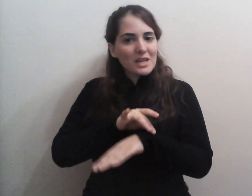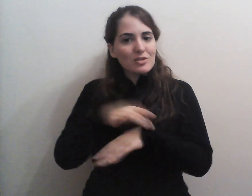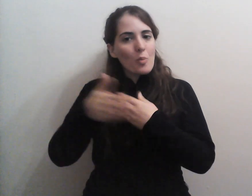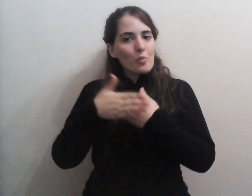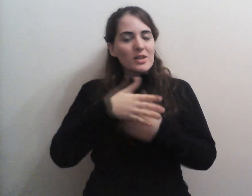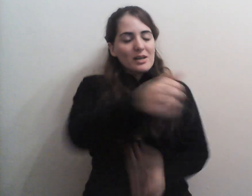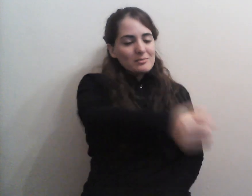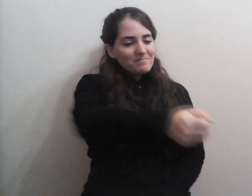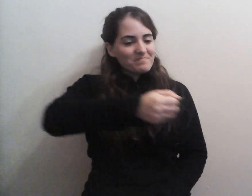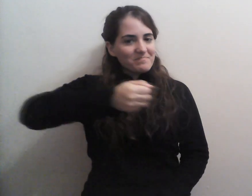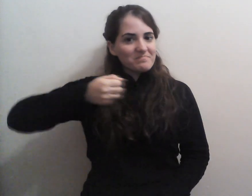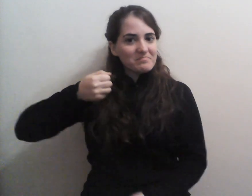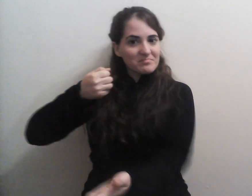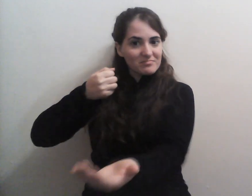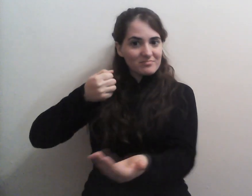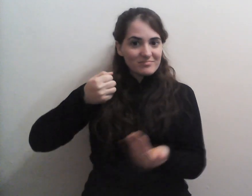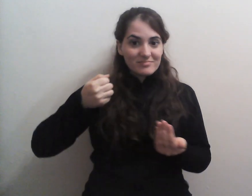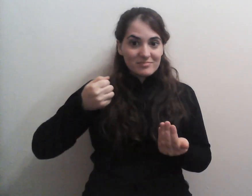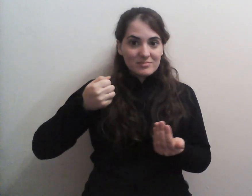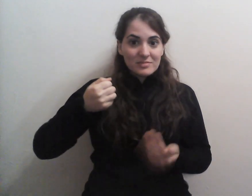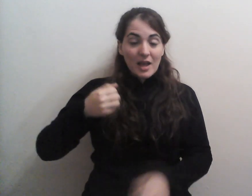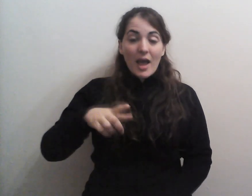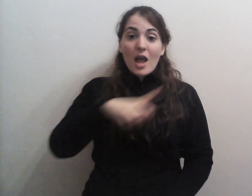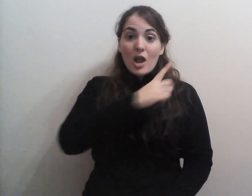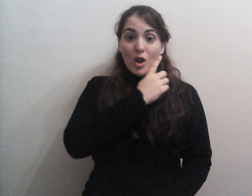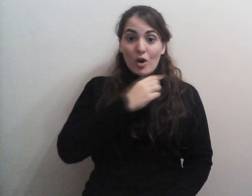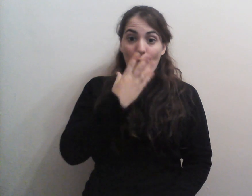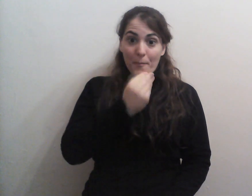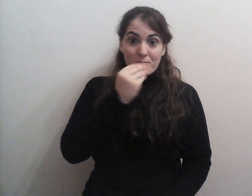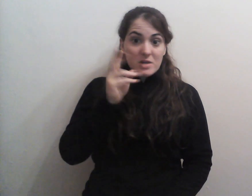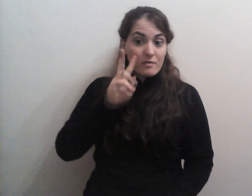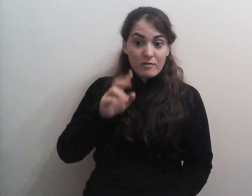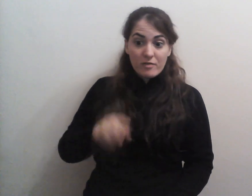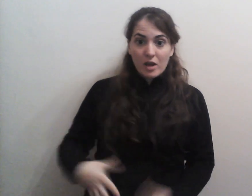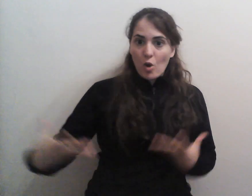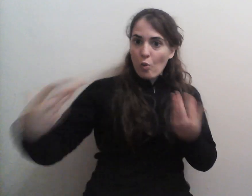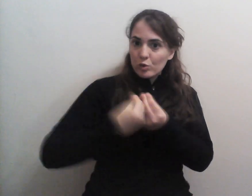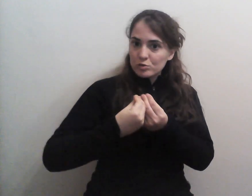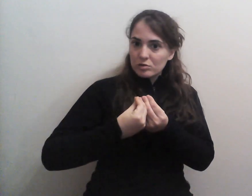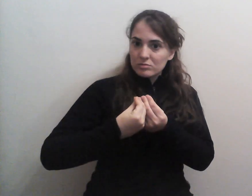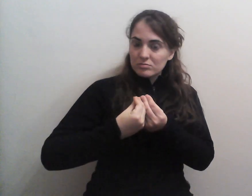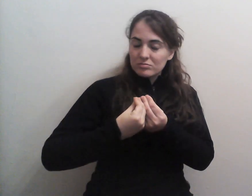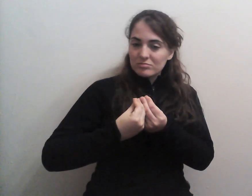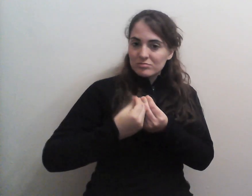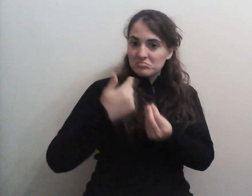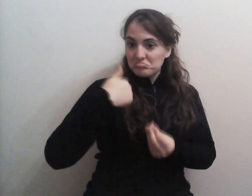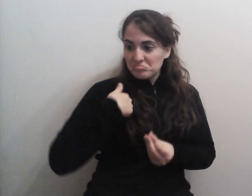y los perros ven que Isabel está entrando conmigo. Los perros no van a hacer absolutamente nada. Van a